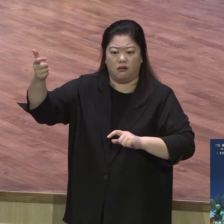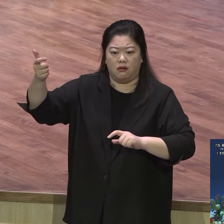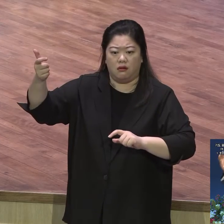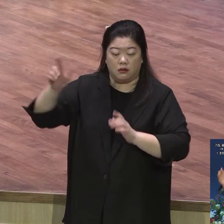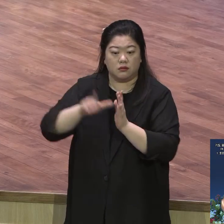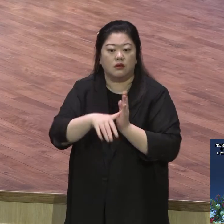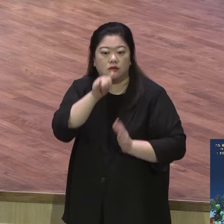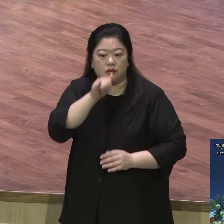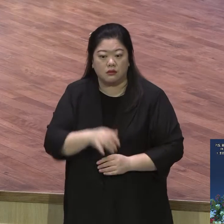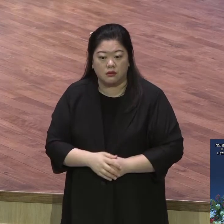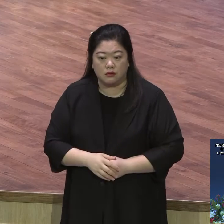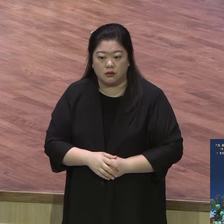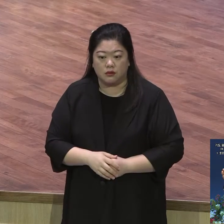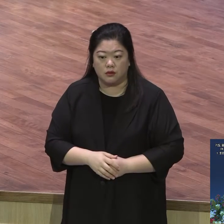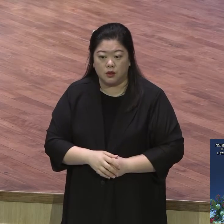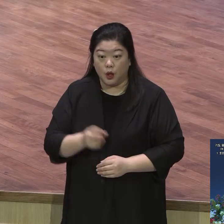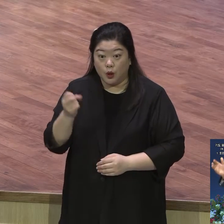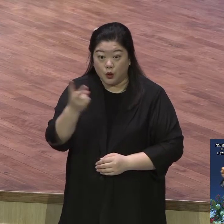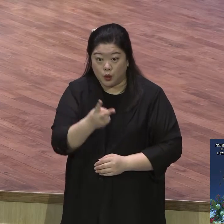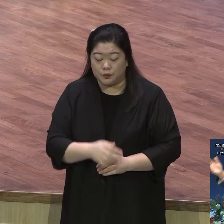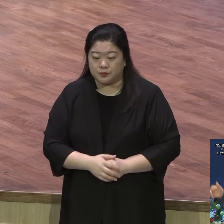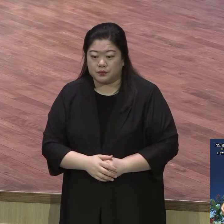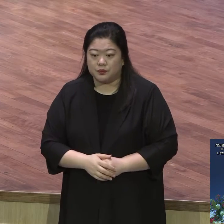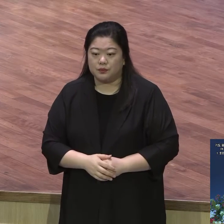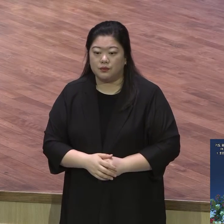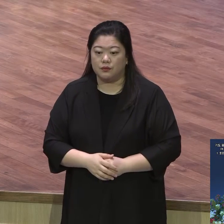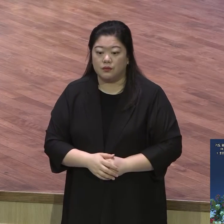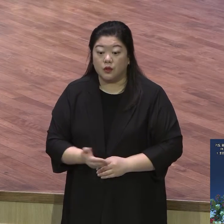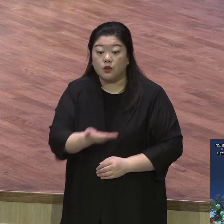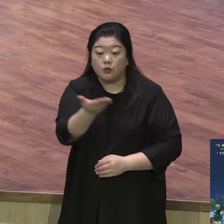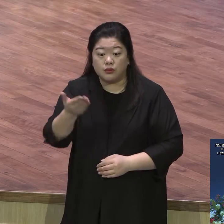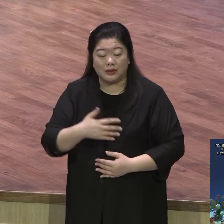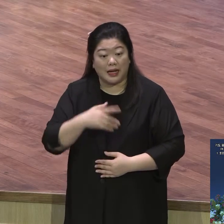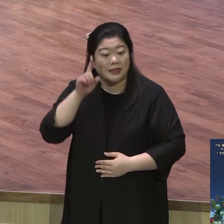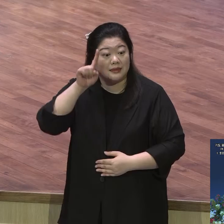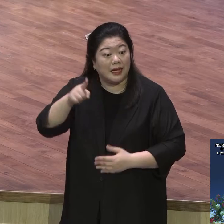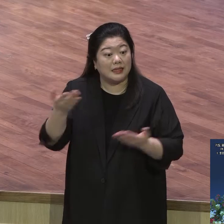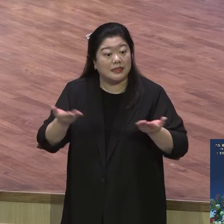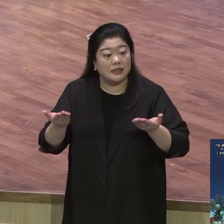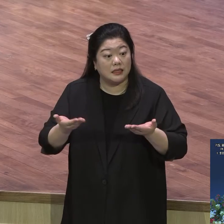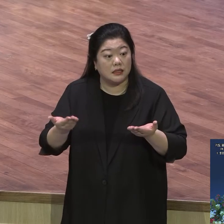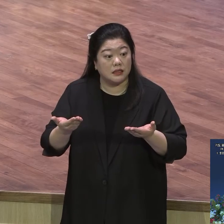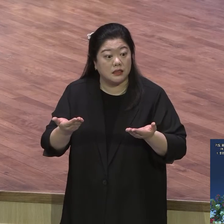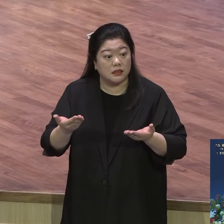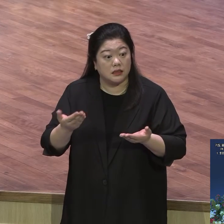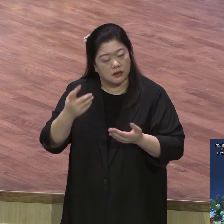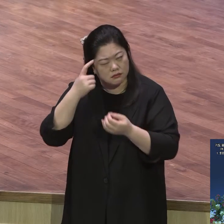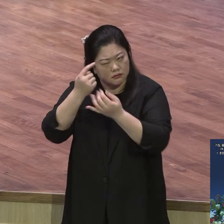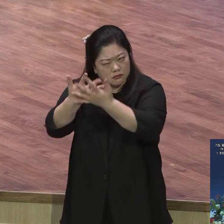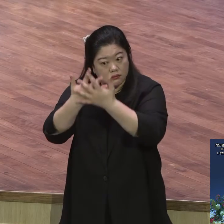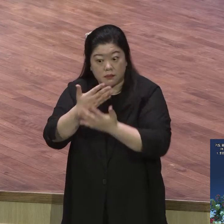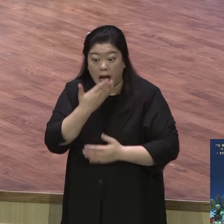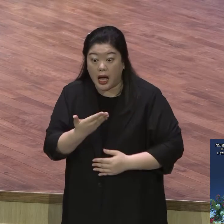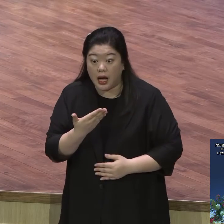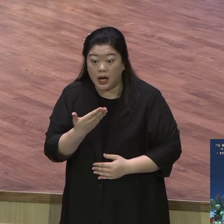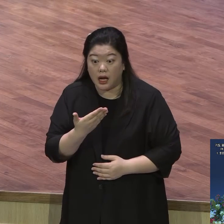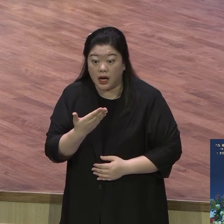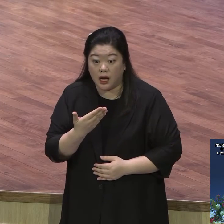모레 한 달 후 두 달 후 5년 후 10년 후 모르잖아요 여러 모습 어떻게 될지 하나는 다 알고 계십니다 그래서 여러분이 기도를